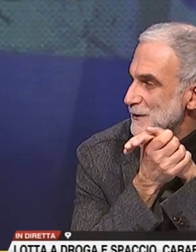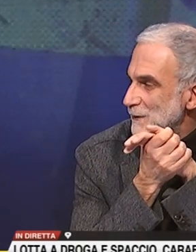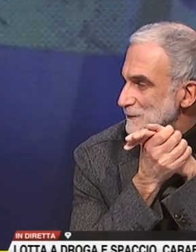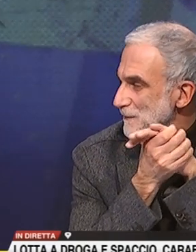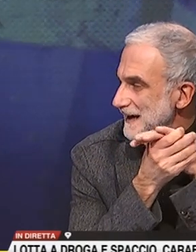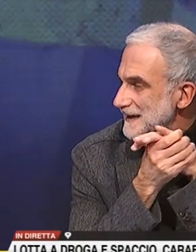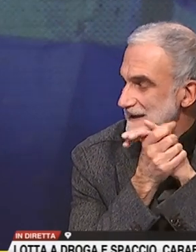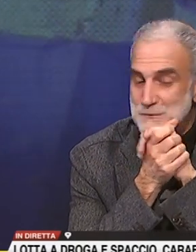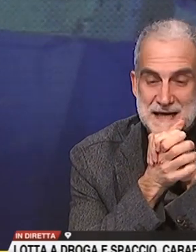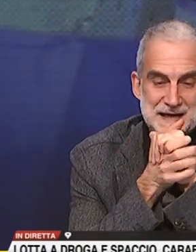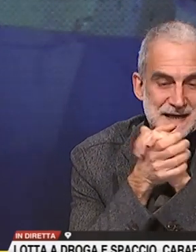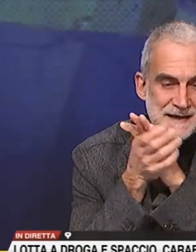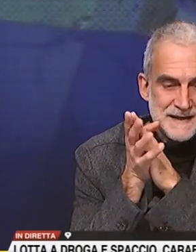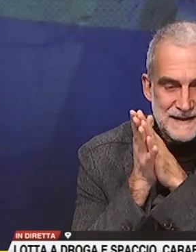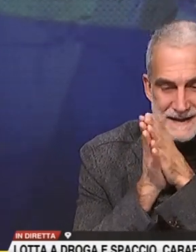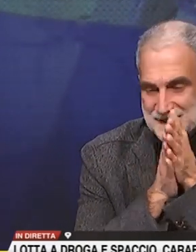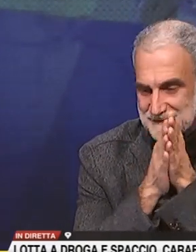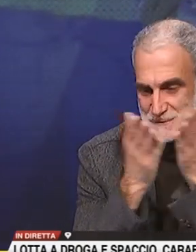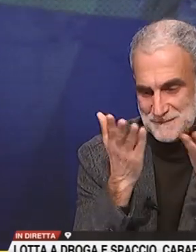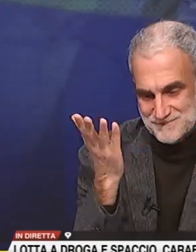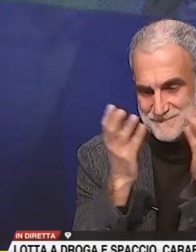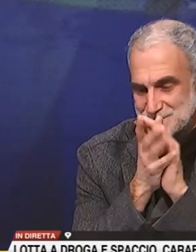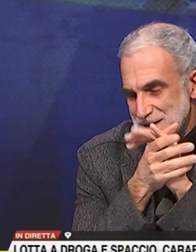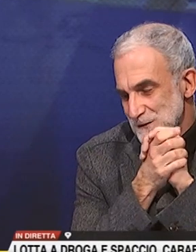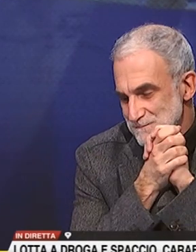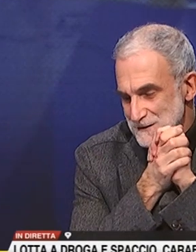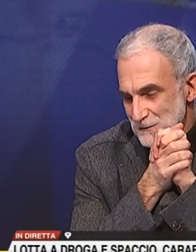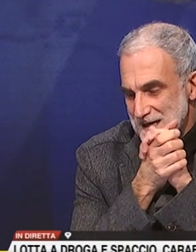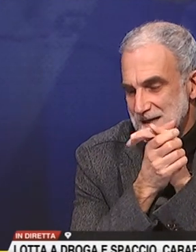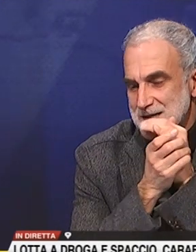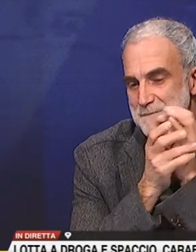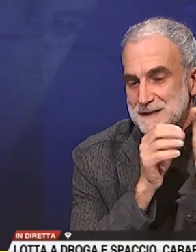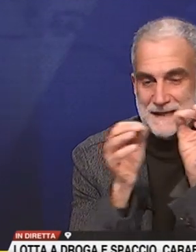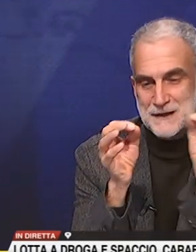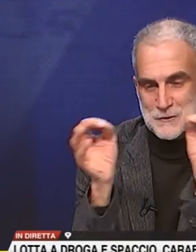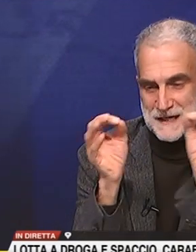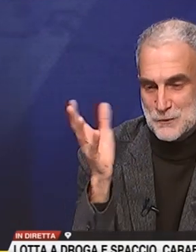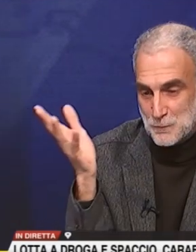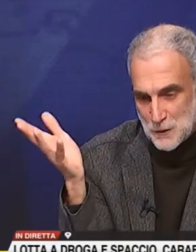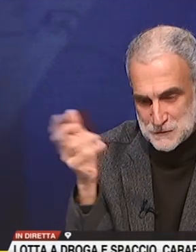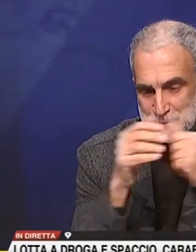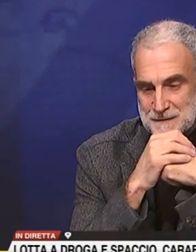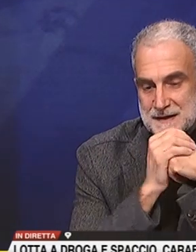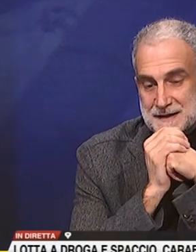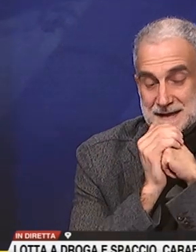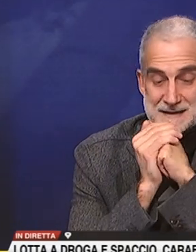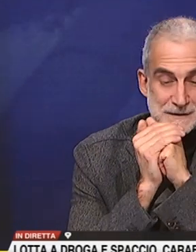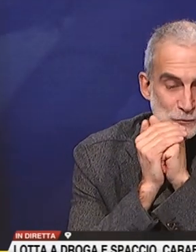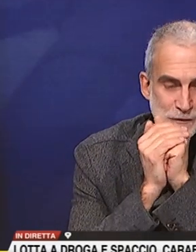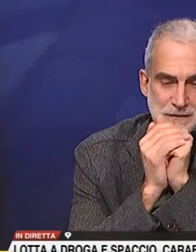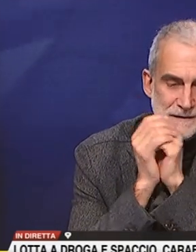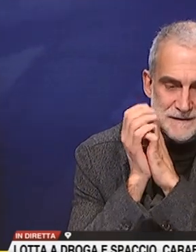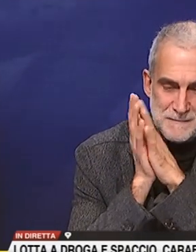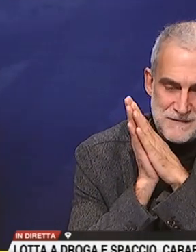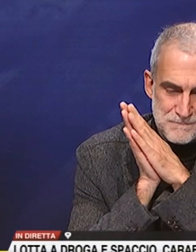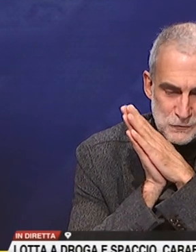è quanto mai eterogenea, e insomma penso che bisogna mettere le cose al loro posto.